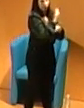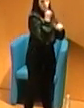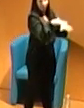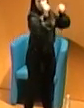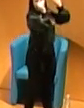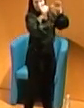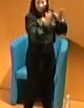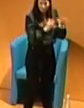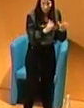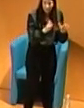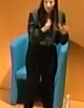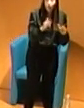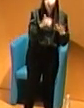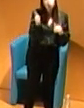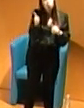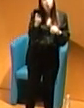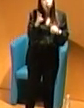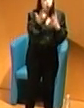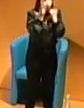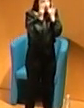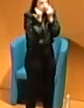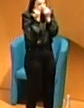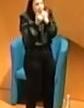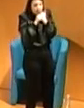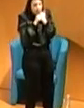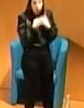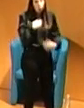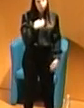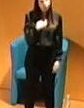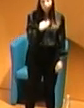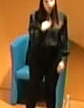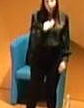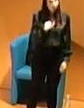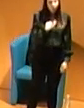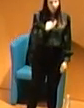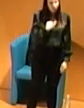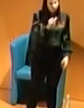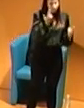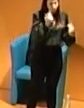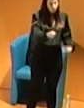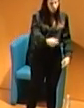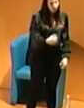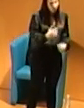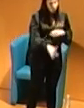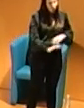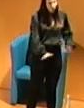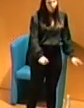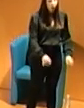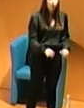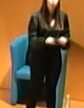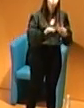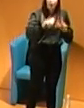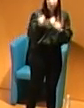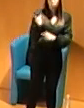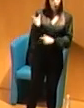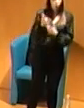la tendance, on s'écrase, on dit rien. Moi, c'est trop tard, je ne vais pas m'écraser. Mais vous voyez, on réagit différemment.